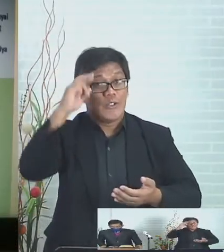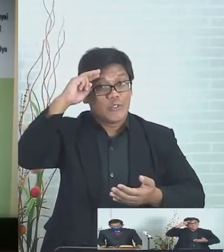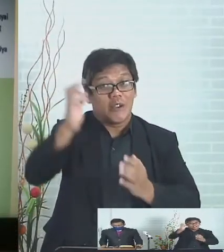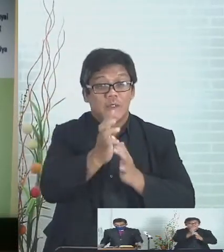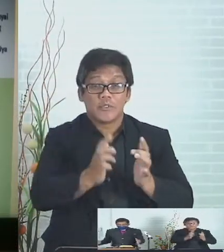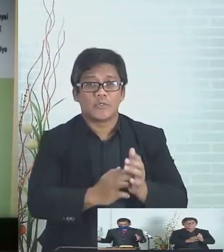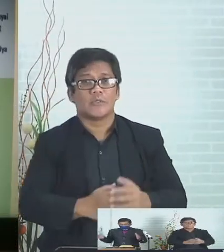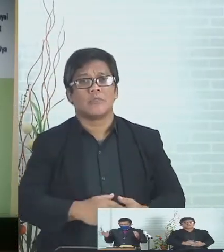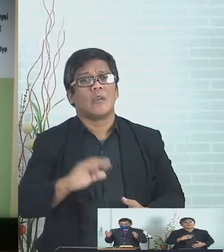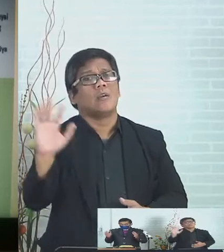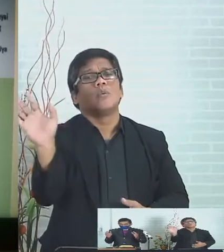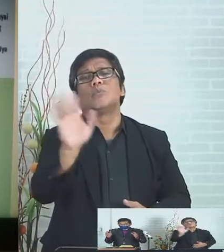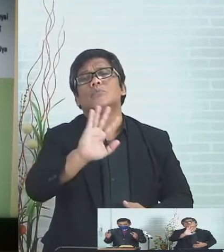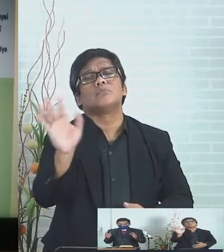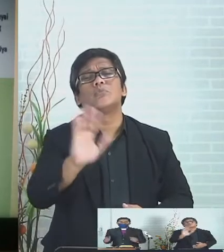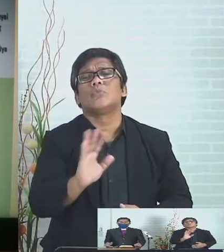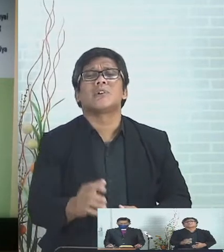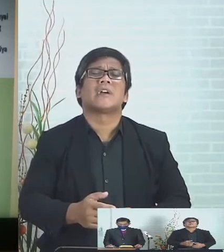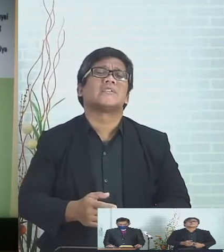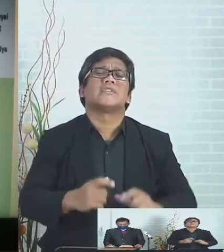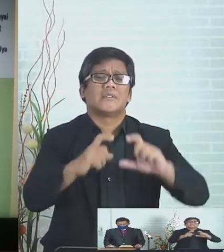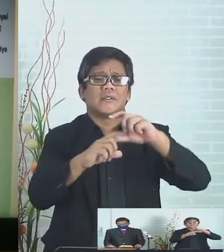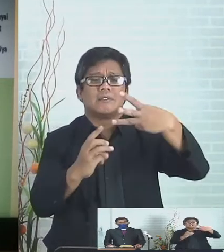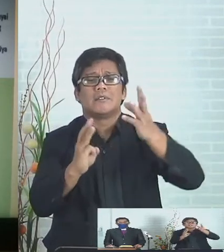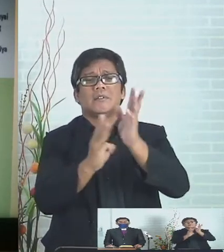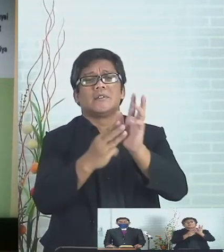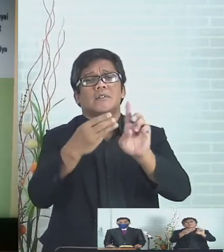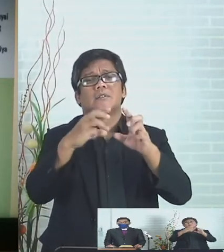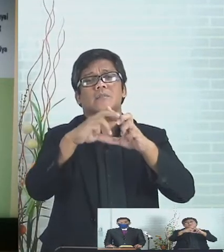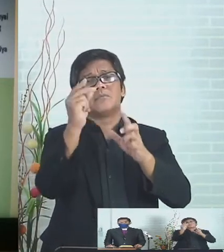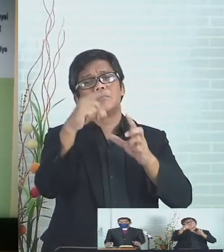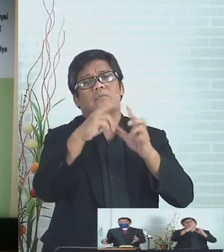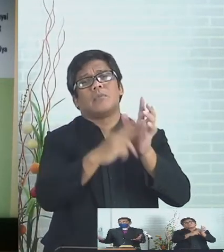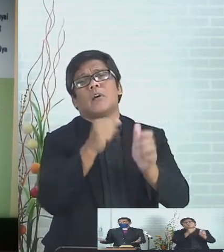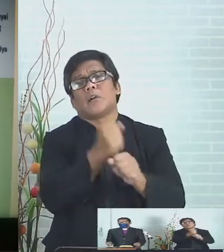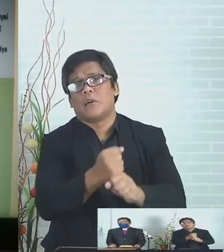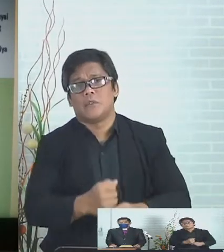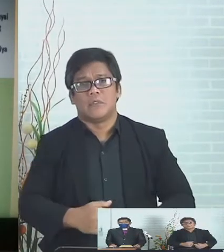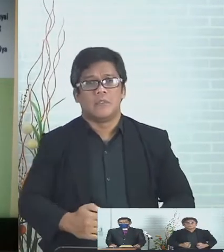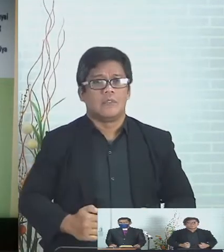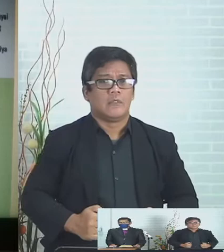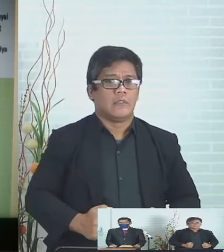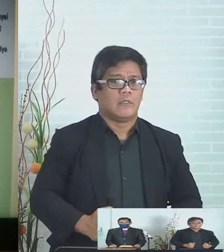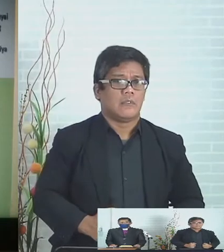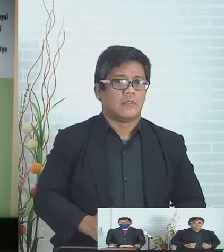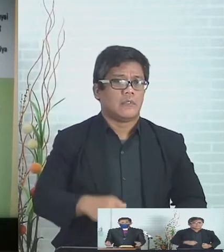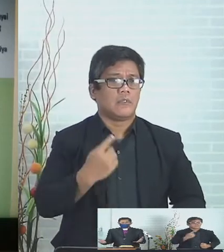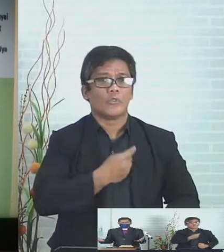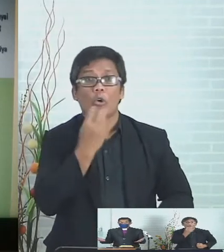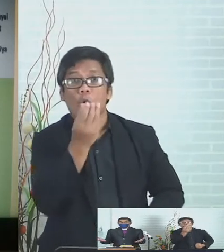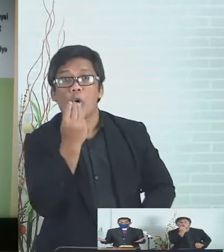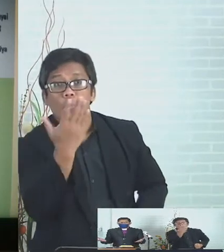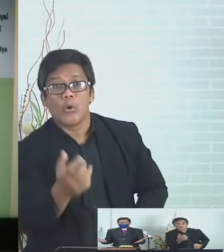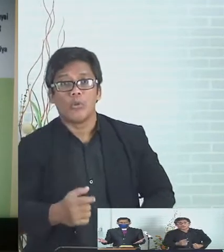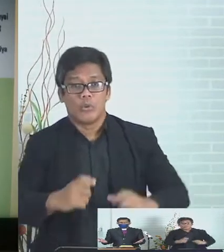Yesus bukanlah sembarang nama yang Dimana kita bisa kapan aja kita sebutkan